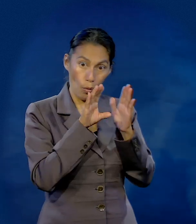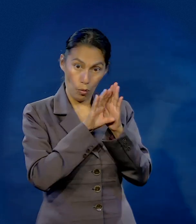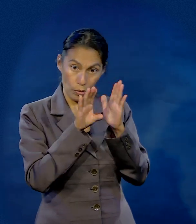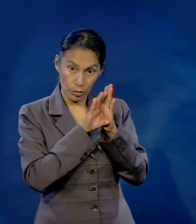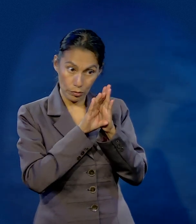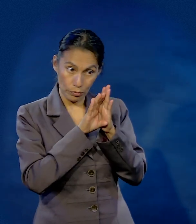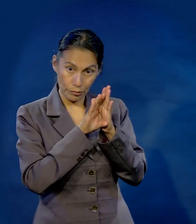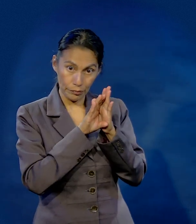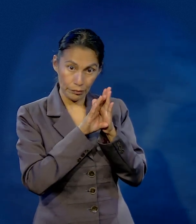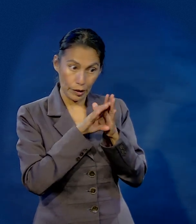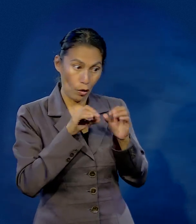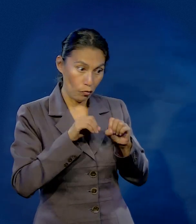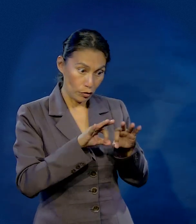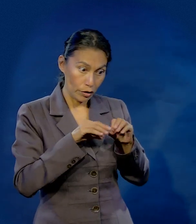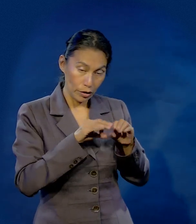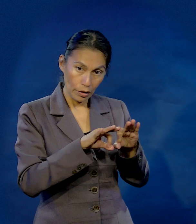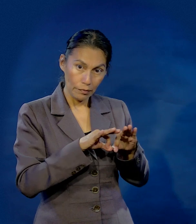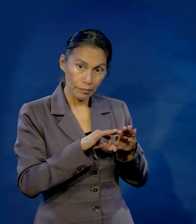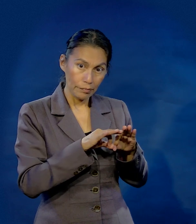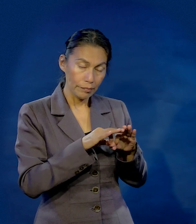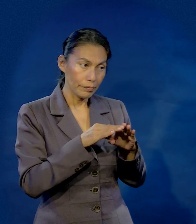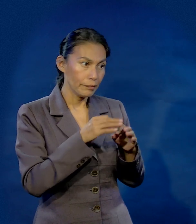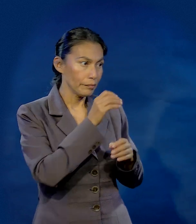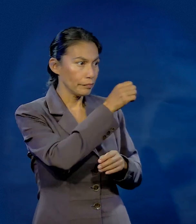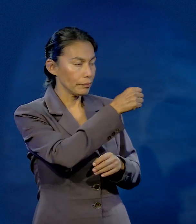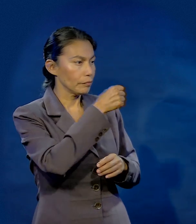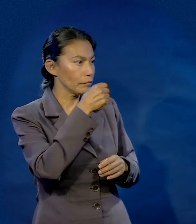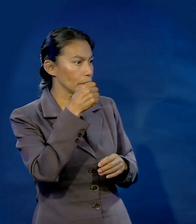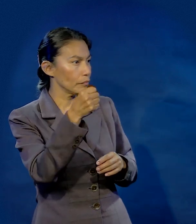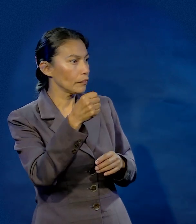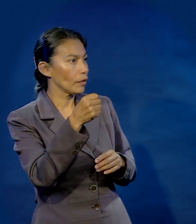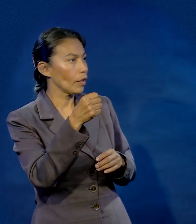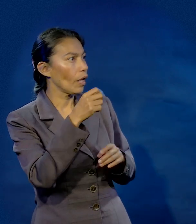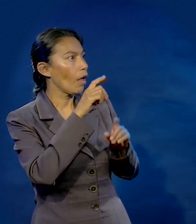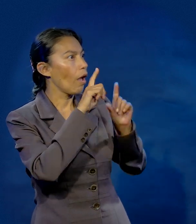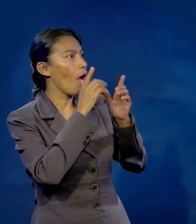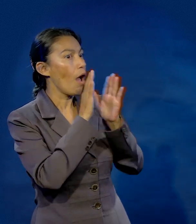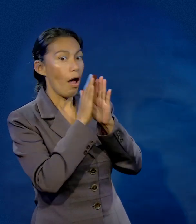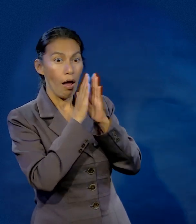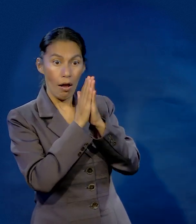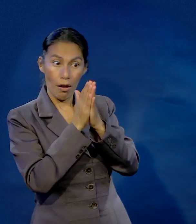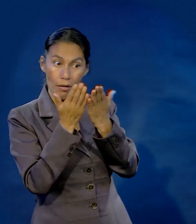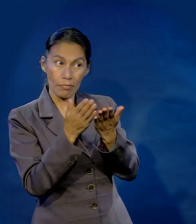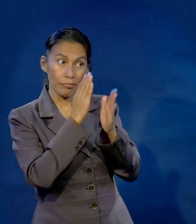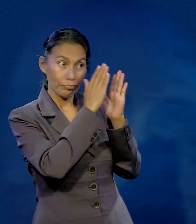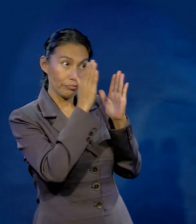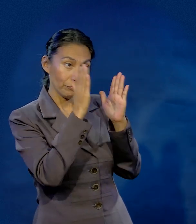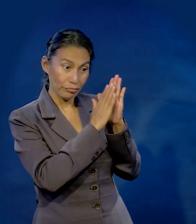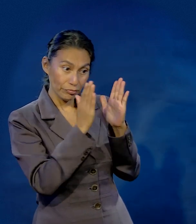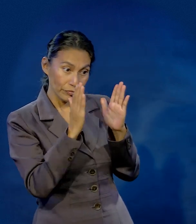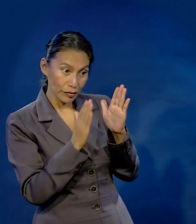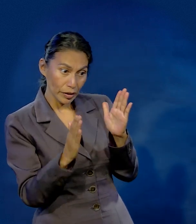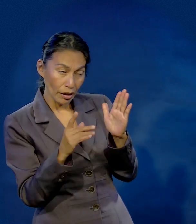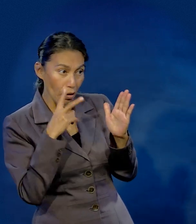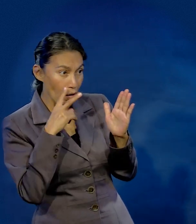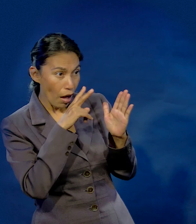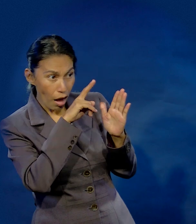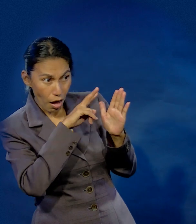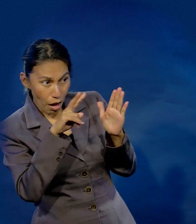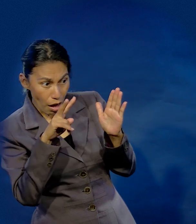espérame Espérame espérame mi amor me puedes dejar solo con el vecino Ay no señal de